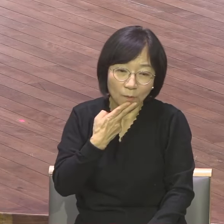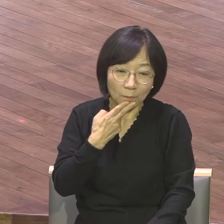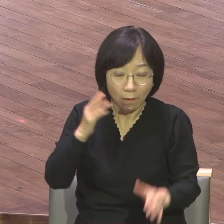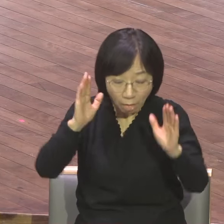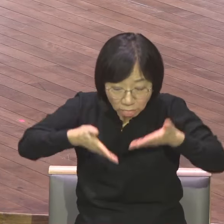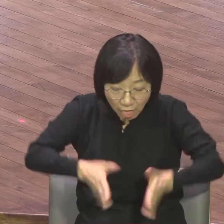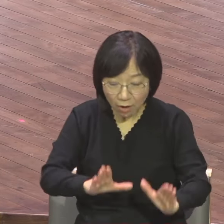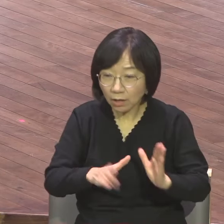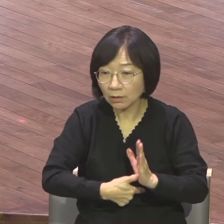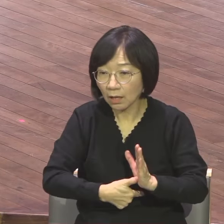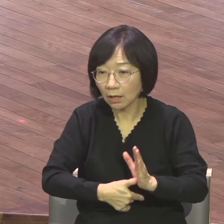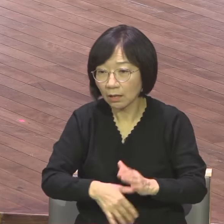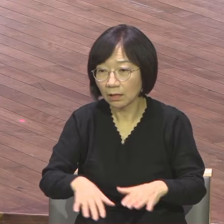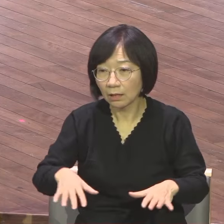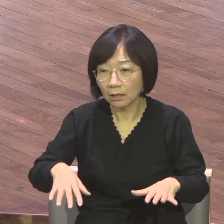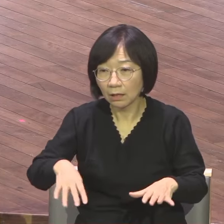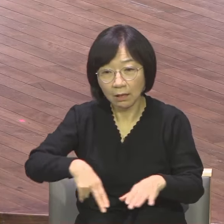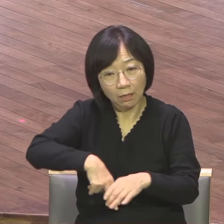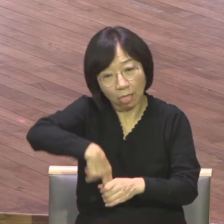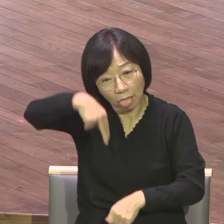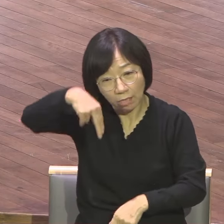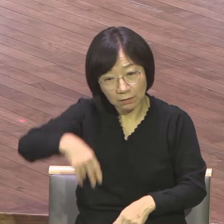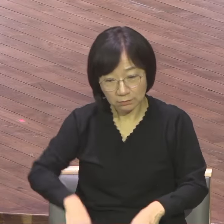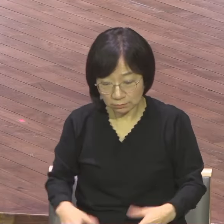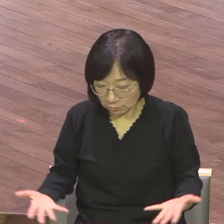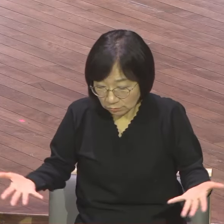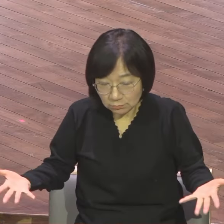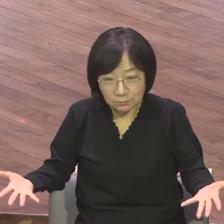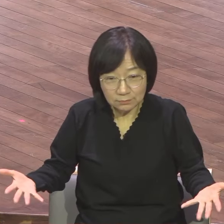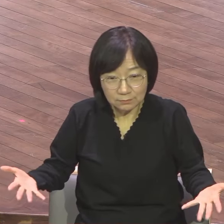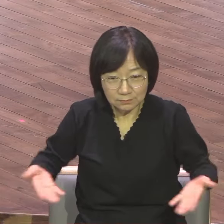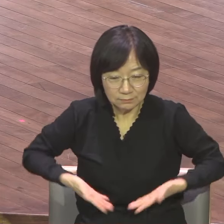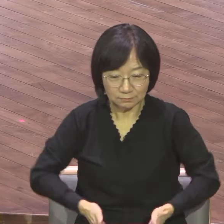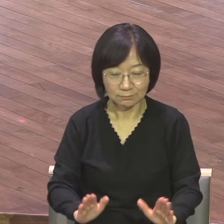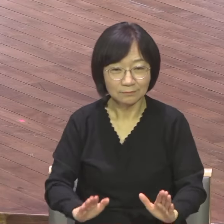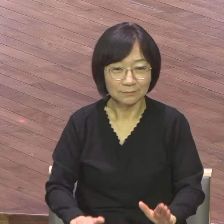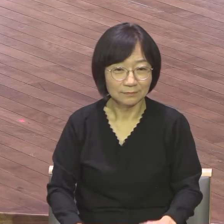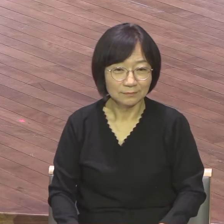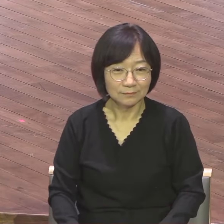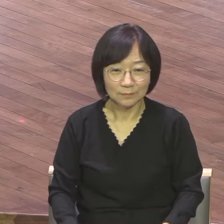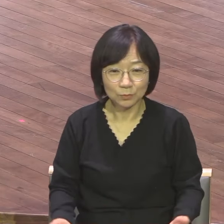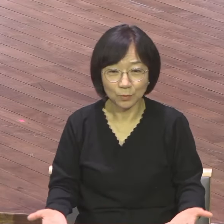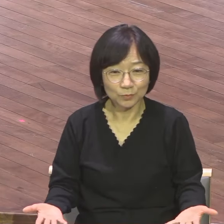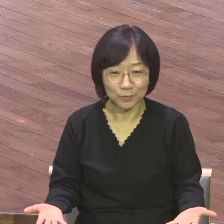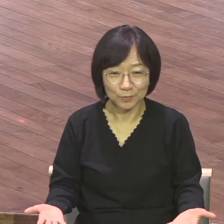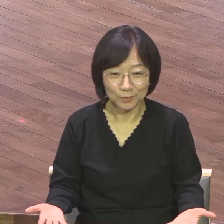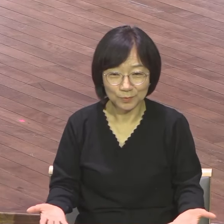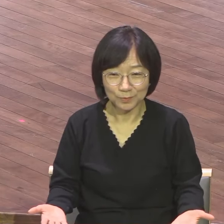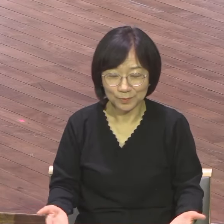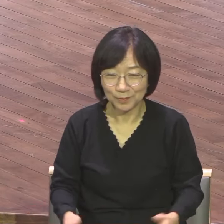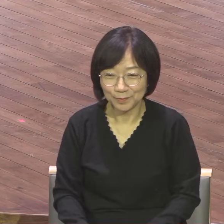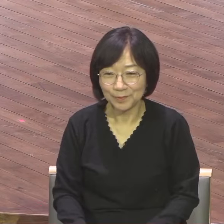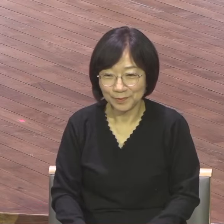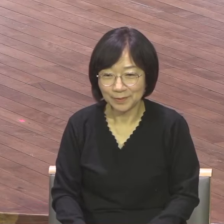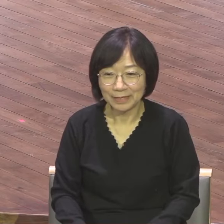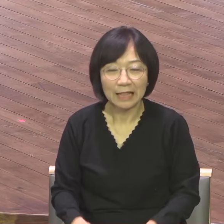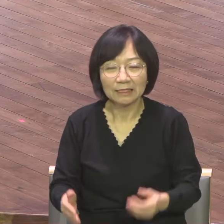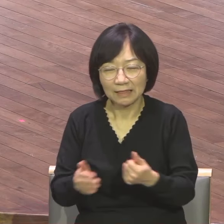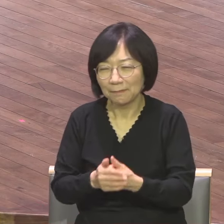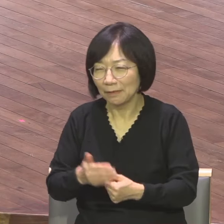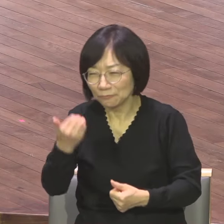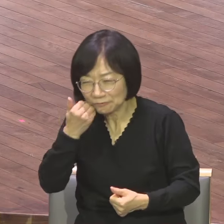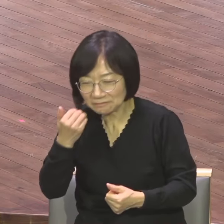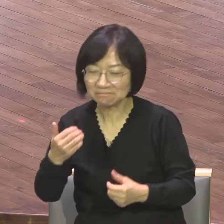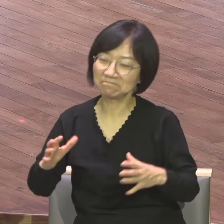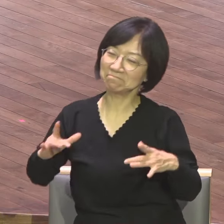내가 빈손으로 간 내가 가진 게 뭐가 있다고. 아무것도 주장할 것도 없고 금방 질 것도 없고 자랑할 것도 없어요.